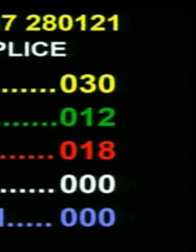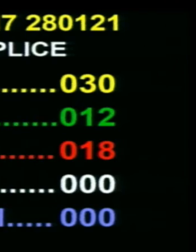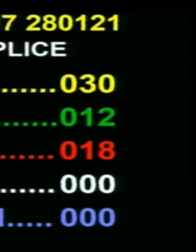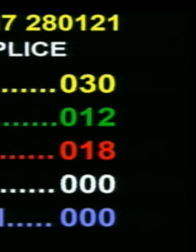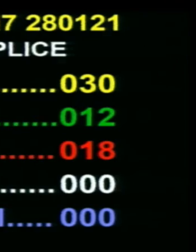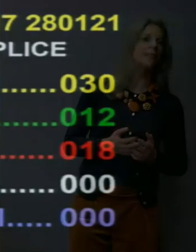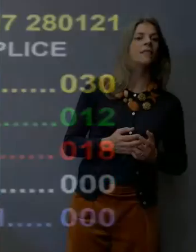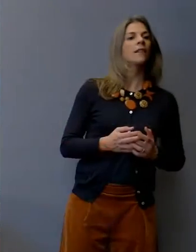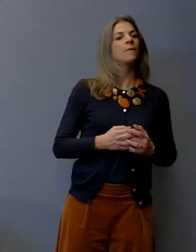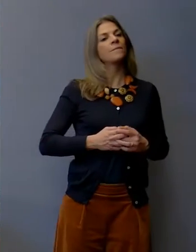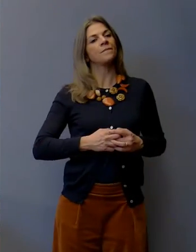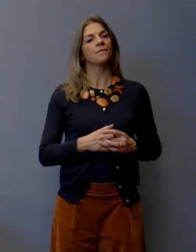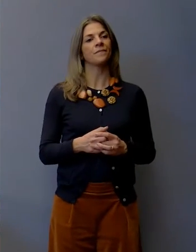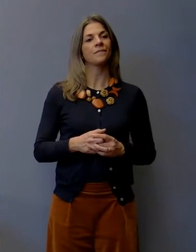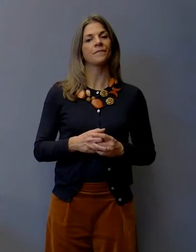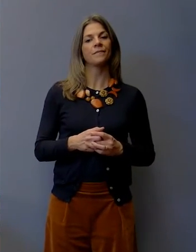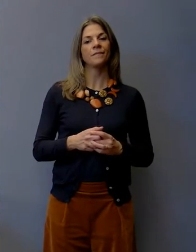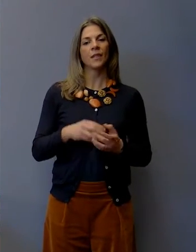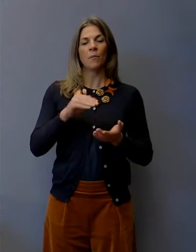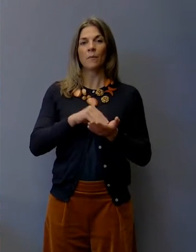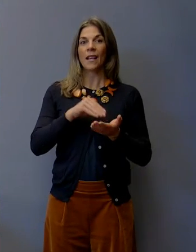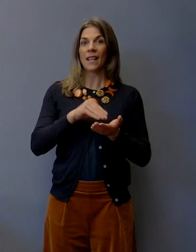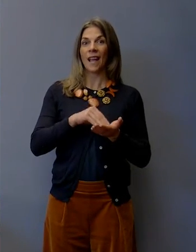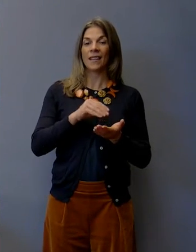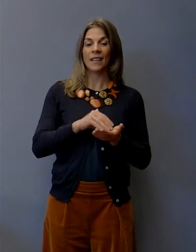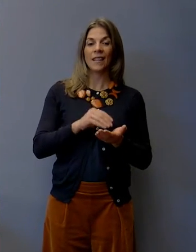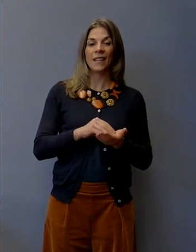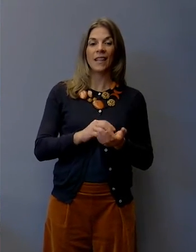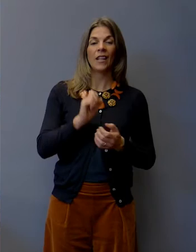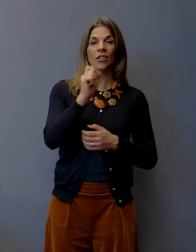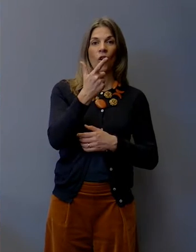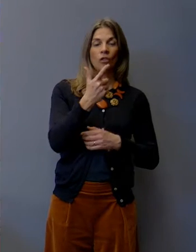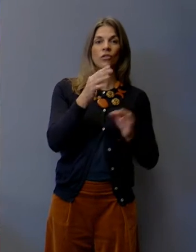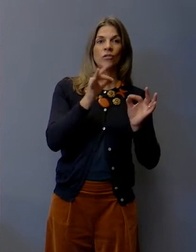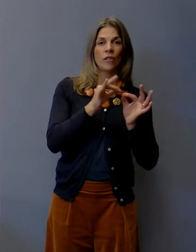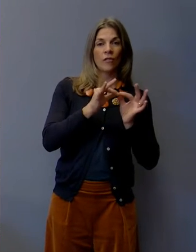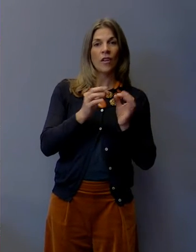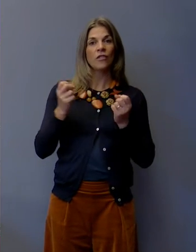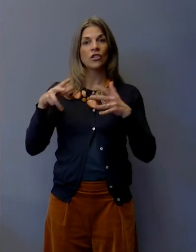in presenza 12 favorevoli 18 contrari i consiglieri avvenente